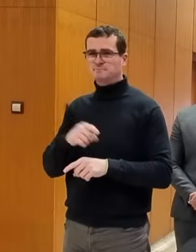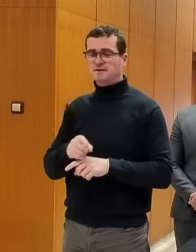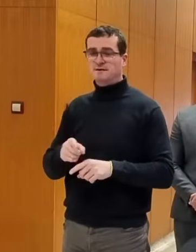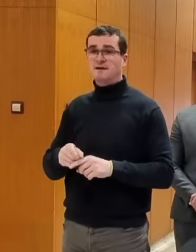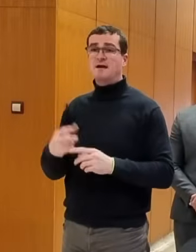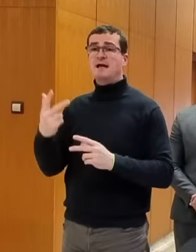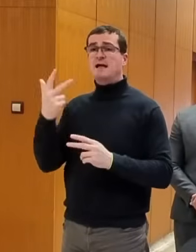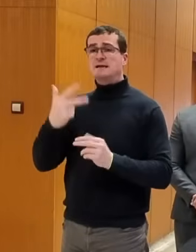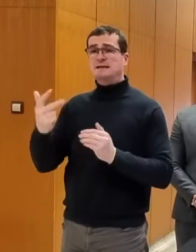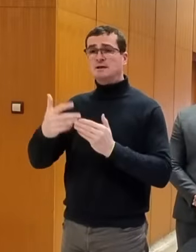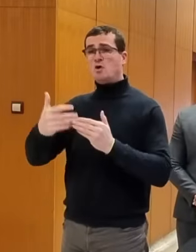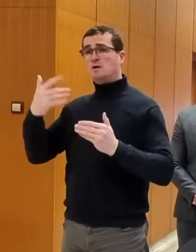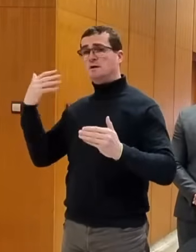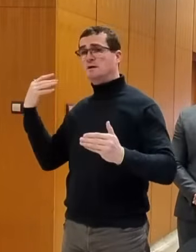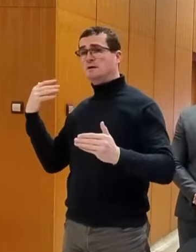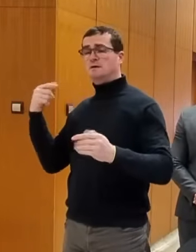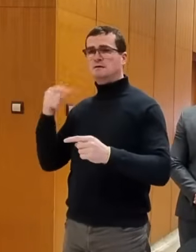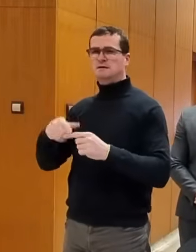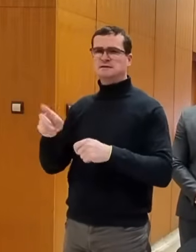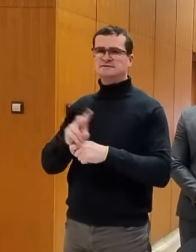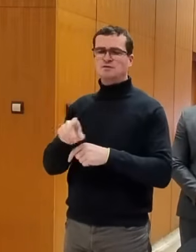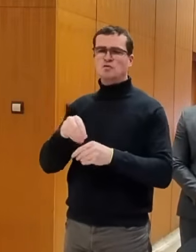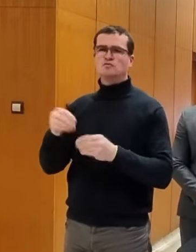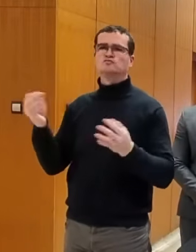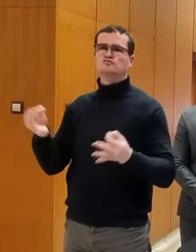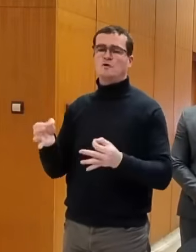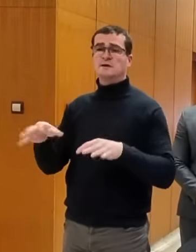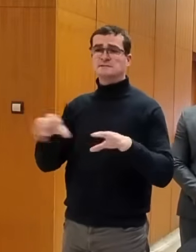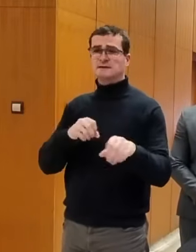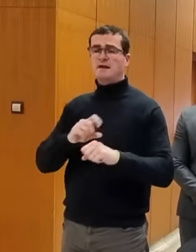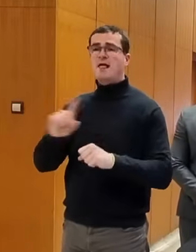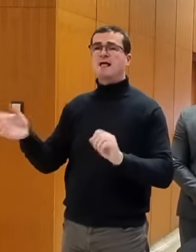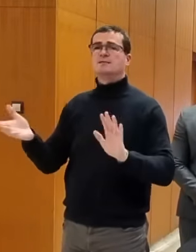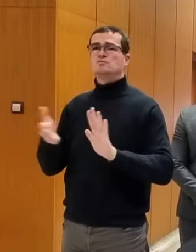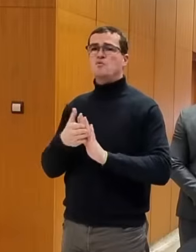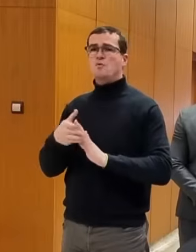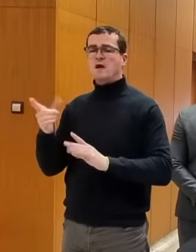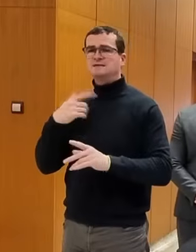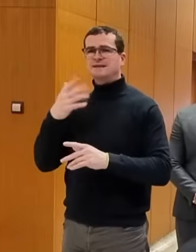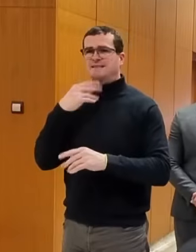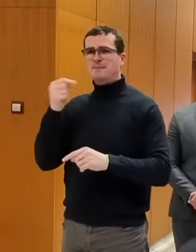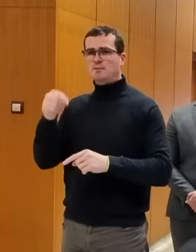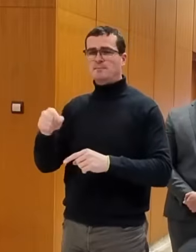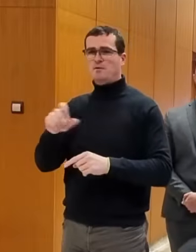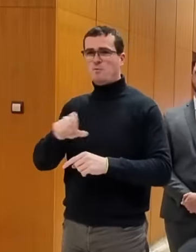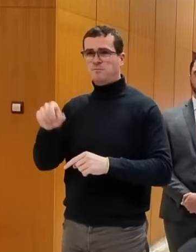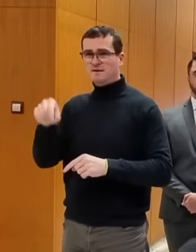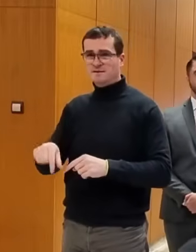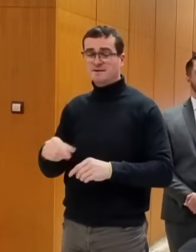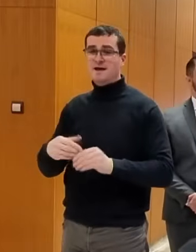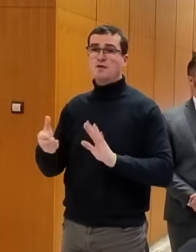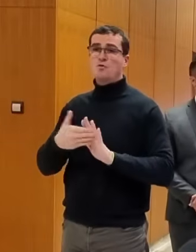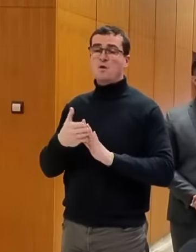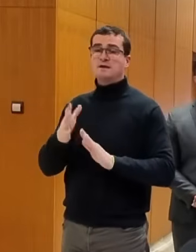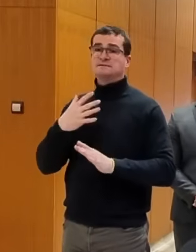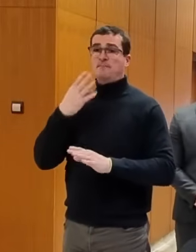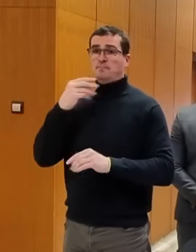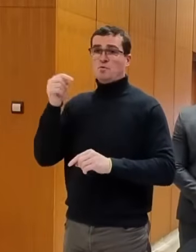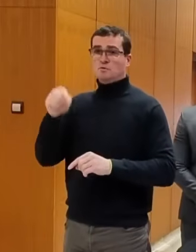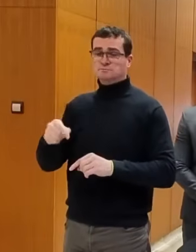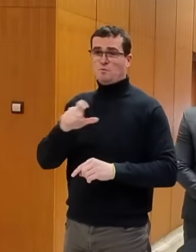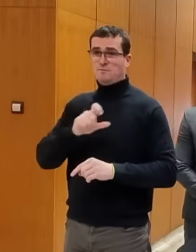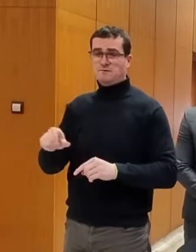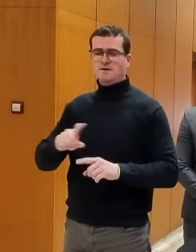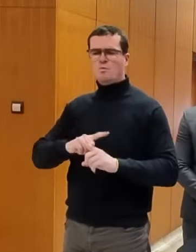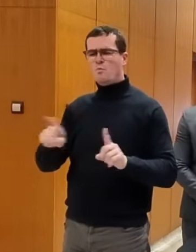za ostatné 3 roky sme boli svedkami najmä toho, že sa zbierali len dôkazy, ktoré boli v neprospech obvinených a dôkazy, ktoré boli v prospech